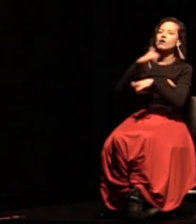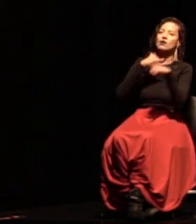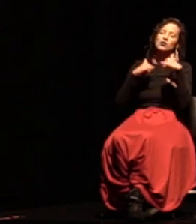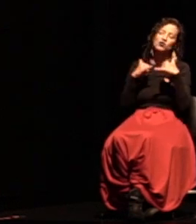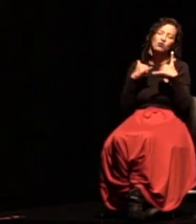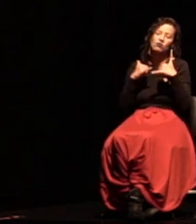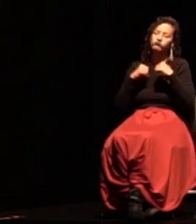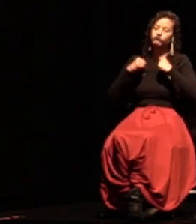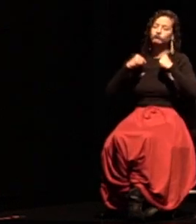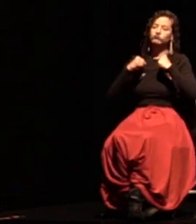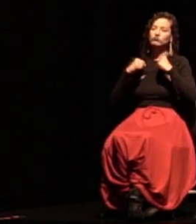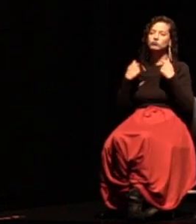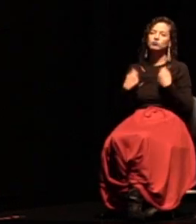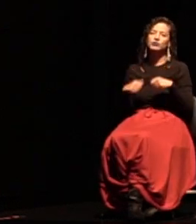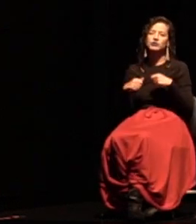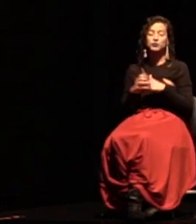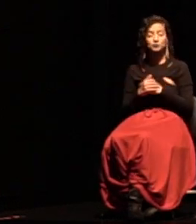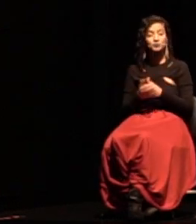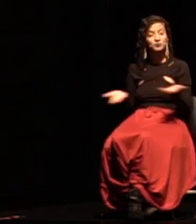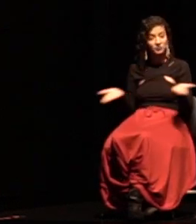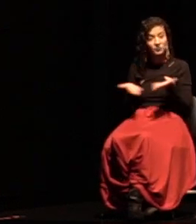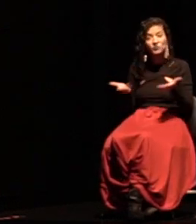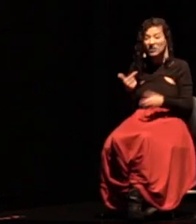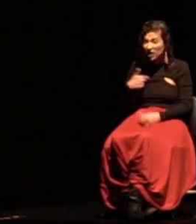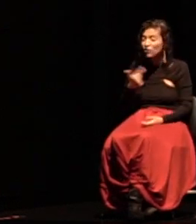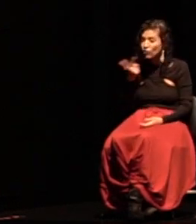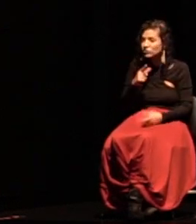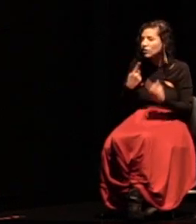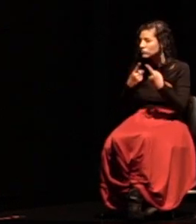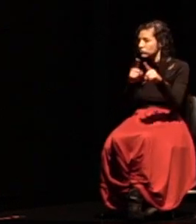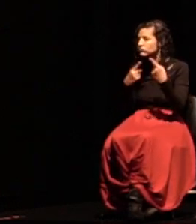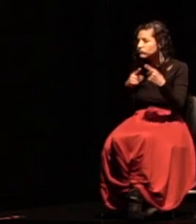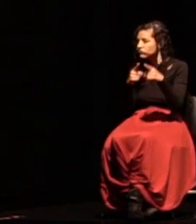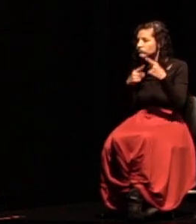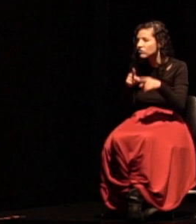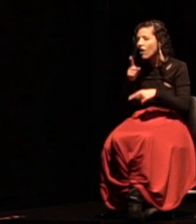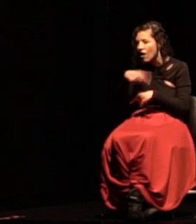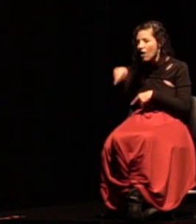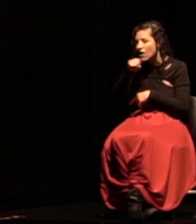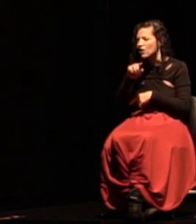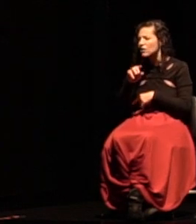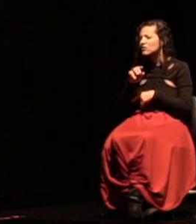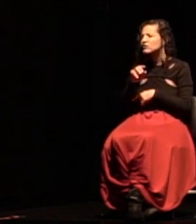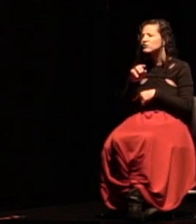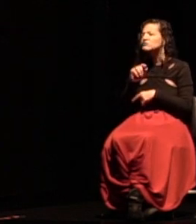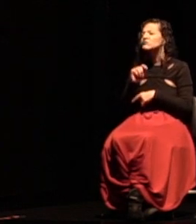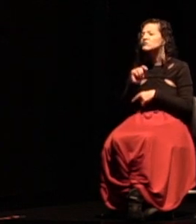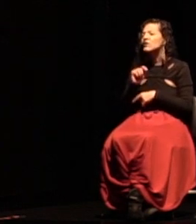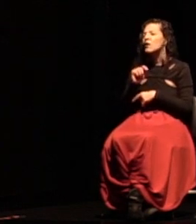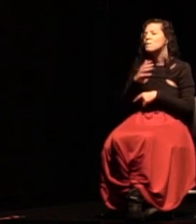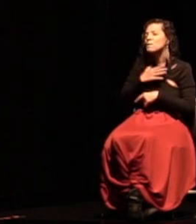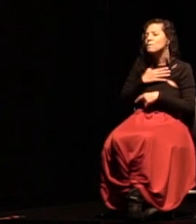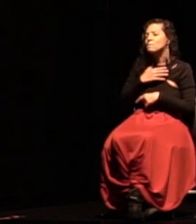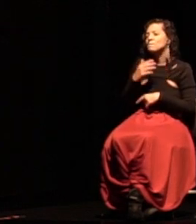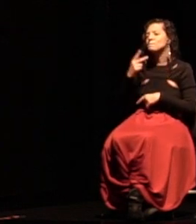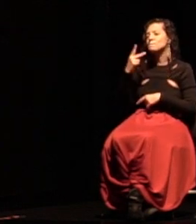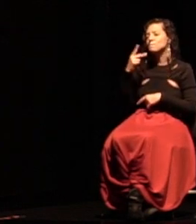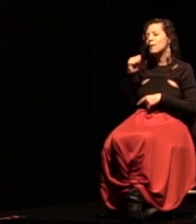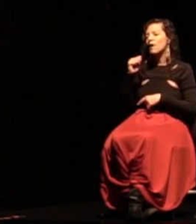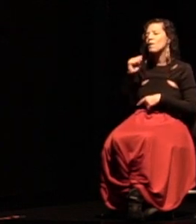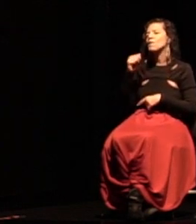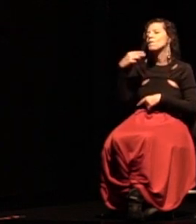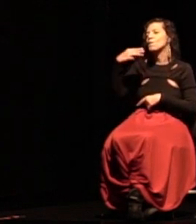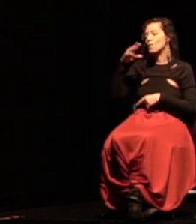né, quando eu consigo infernizar o Paulo Miada com os meus 500 mensagens e